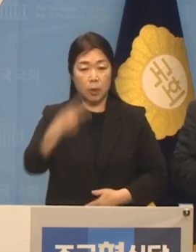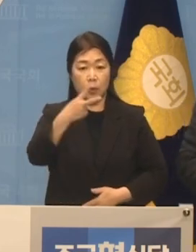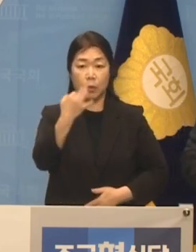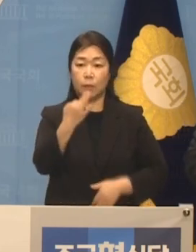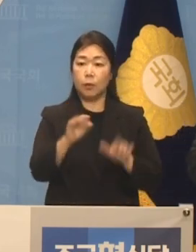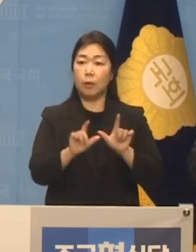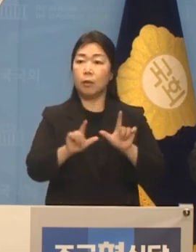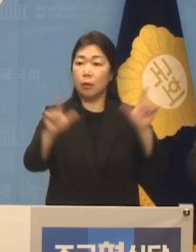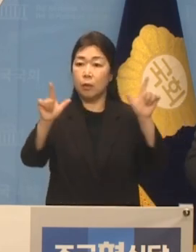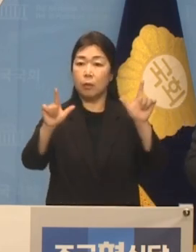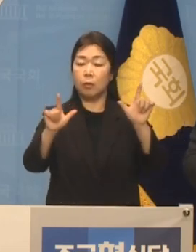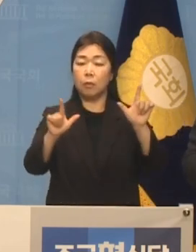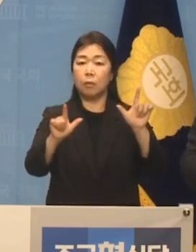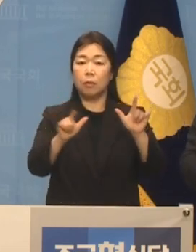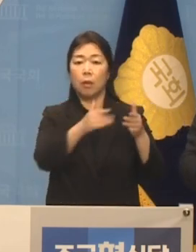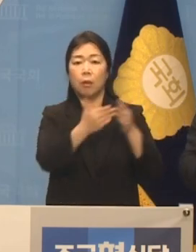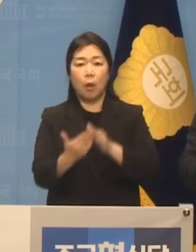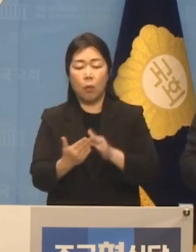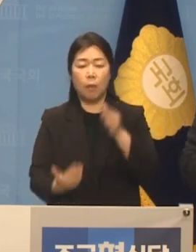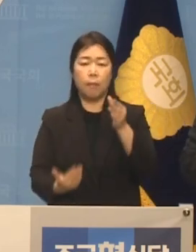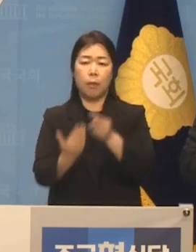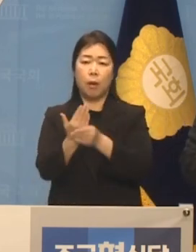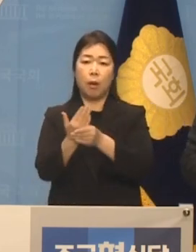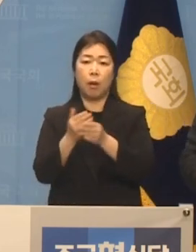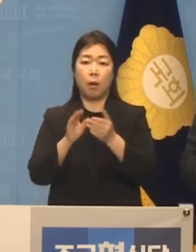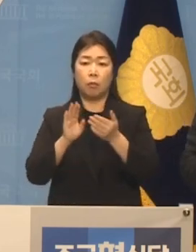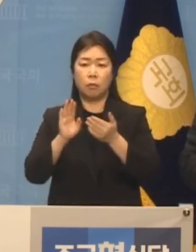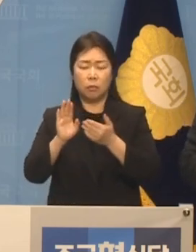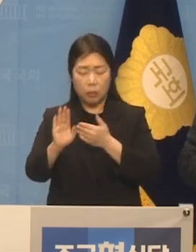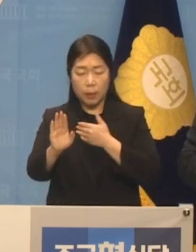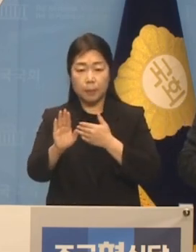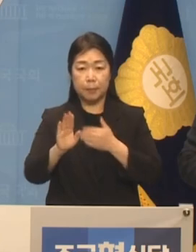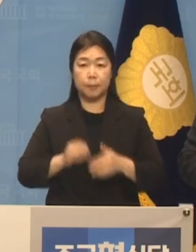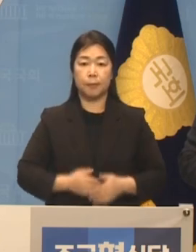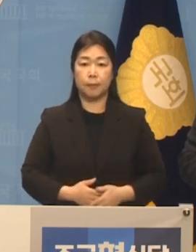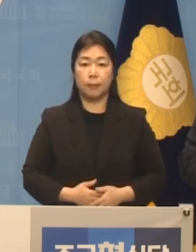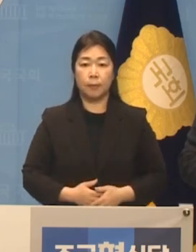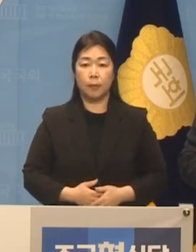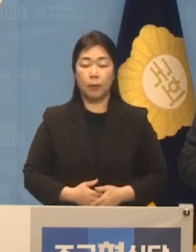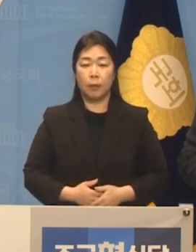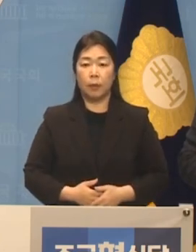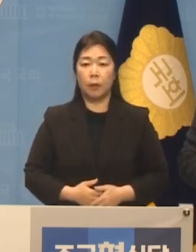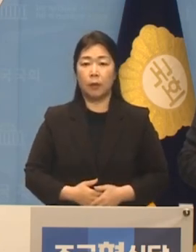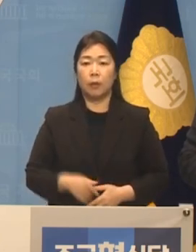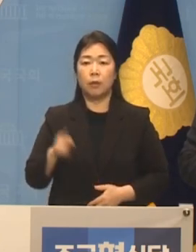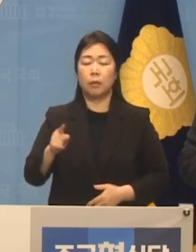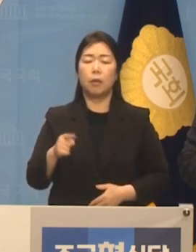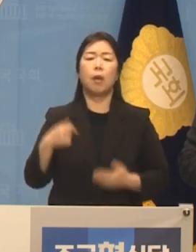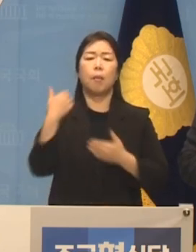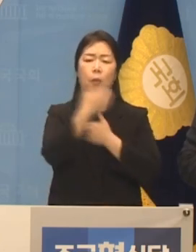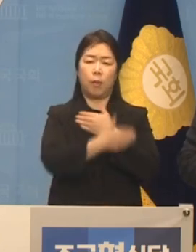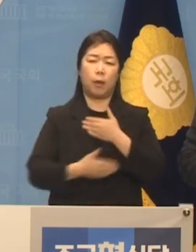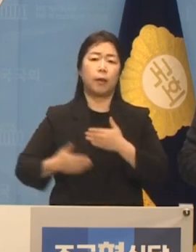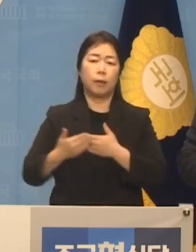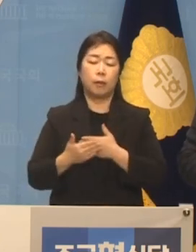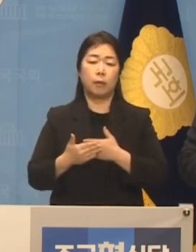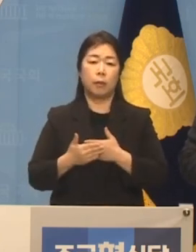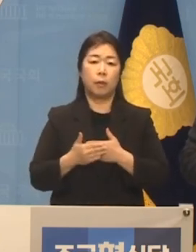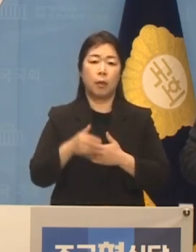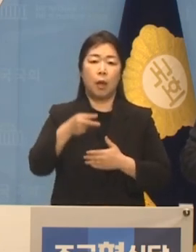2014년 그 세월호 참사가 있은 이후에는 앞뒤로 그의 몸에